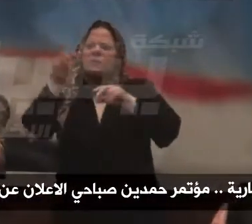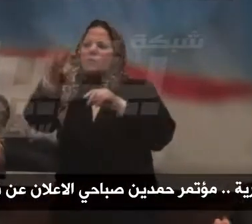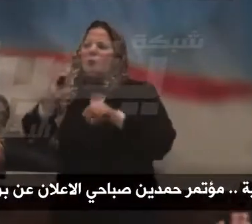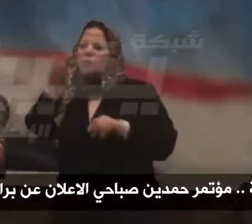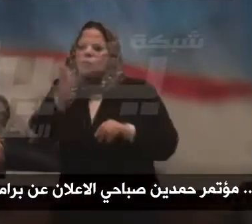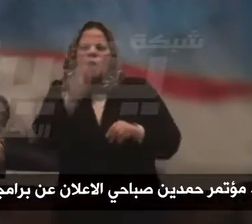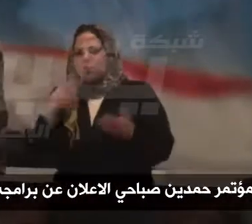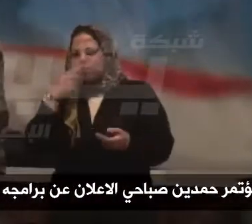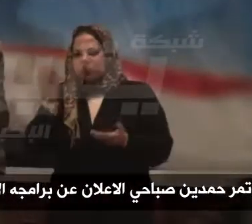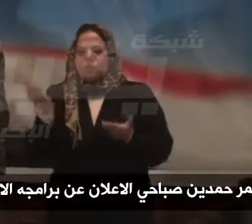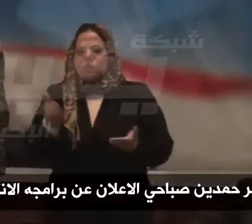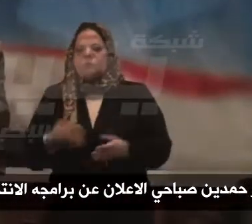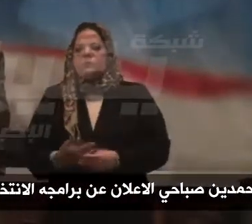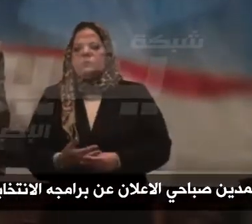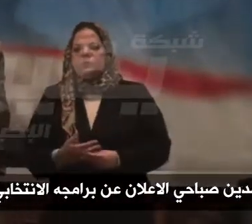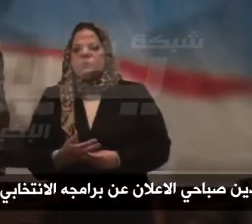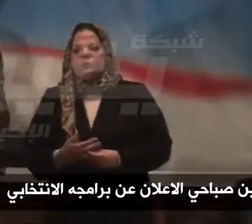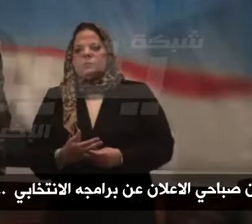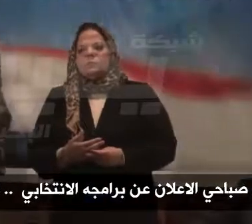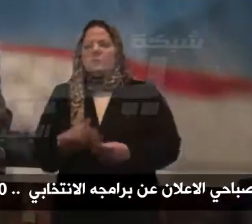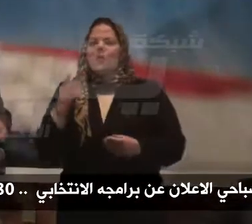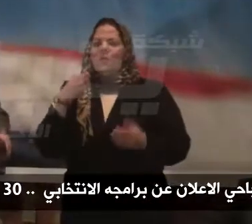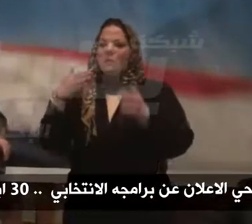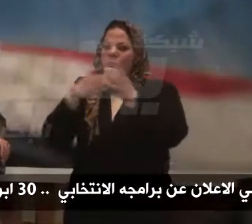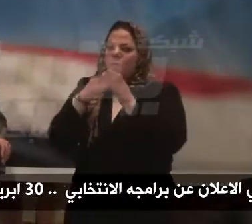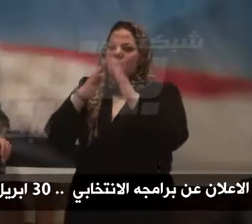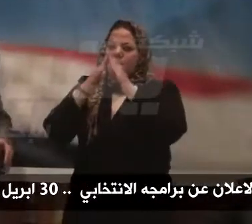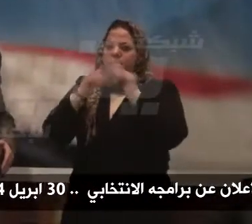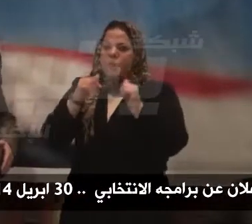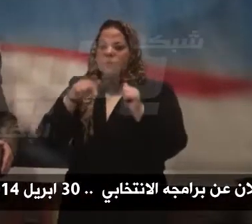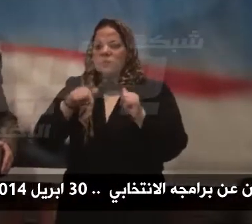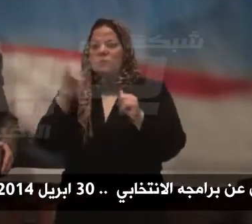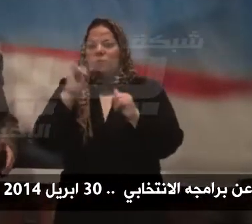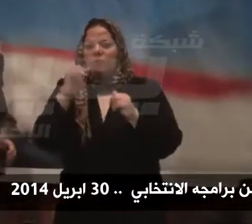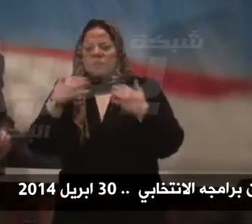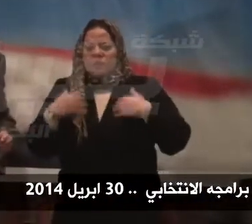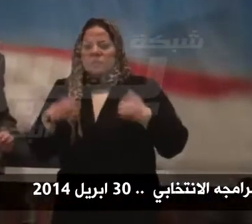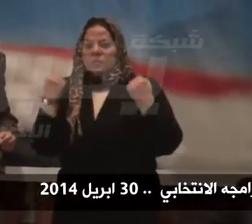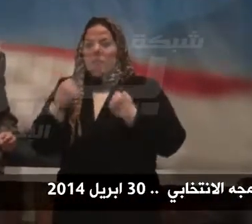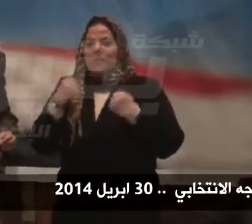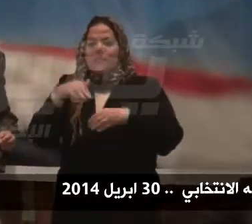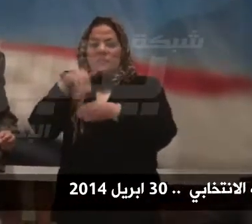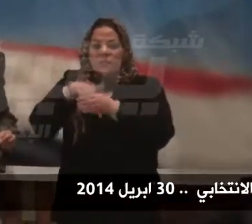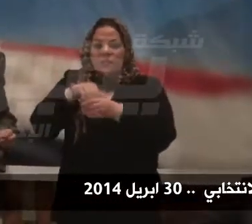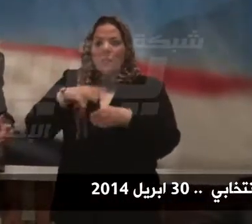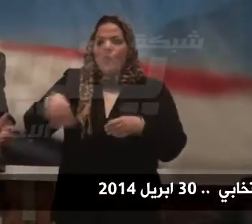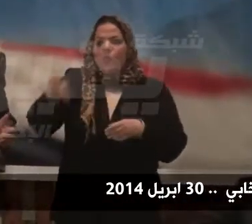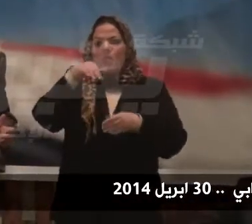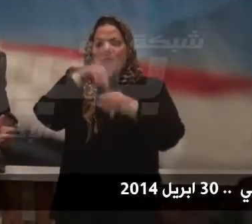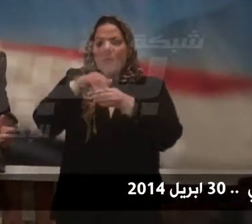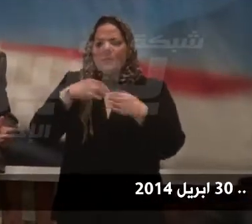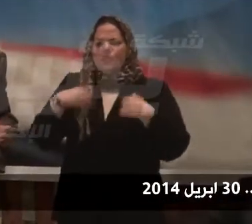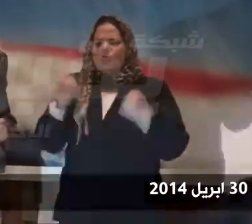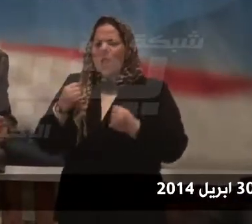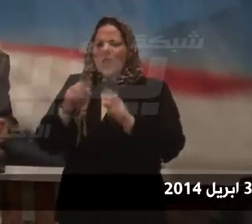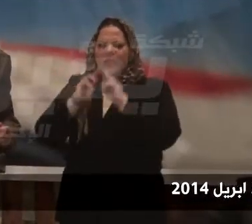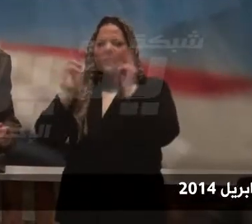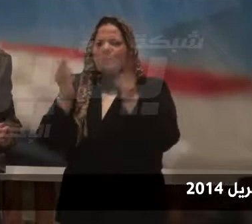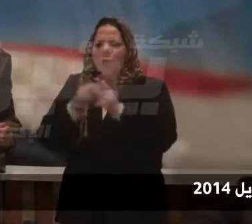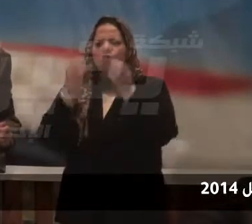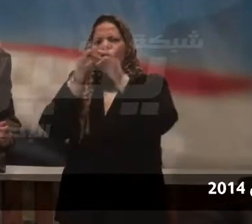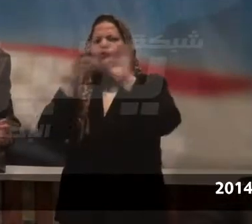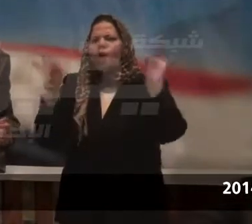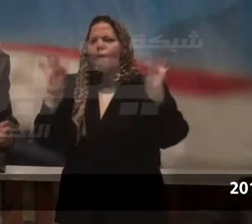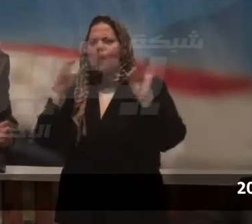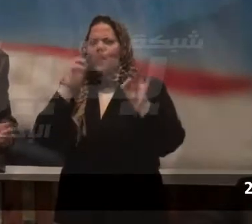المواطنين. المبتغى النهائي أن نصل إلى برنامج التأمين الصحي الاجتماعي